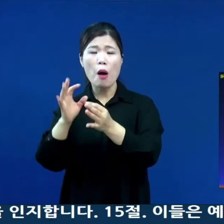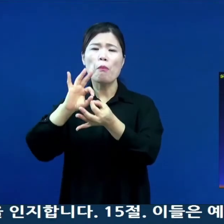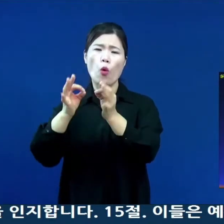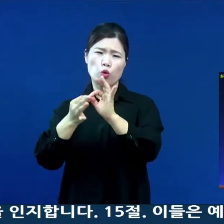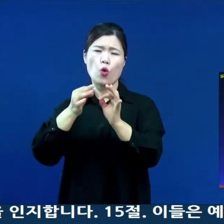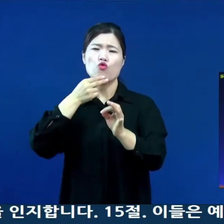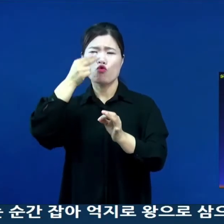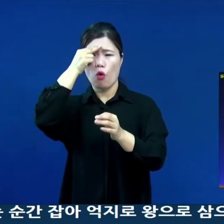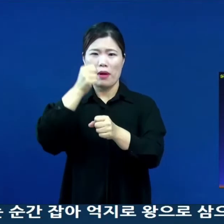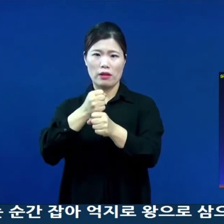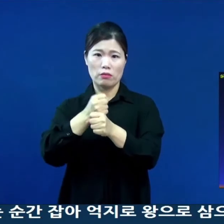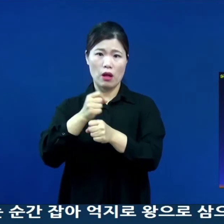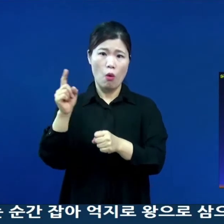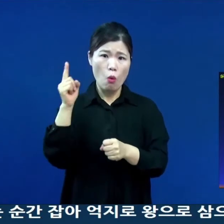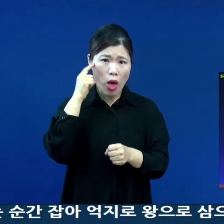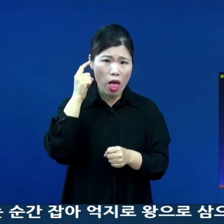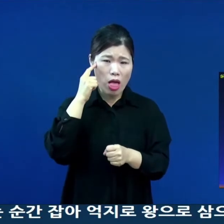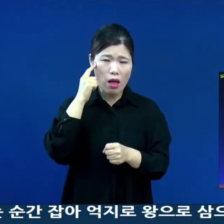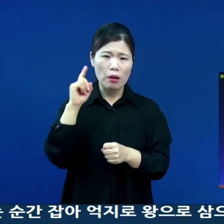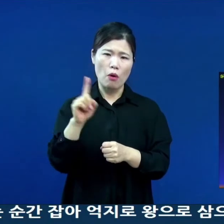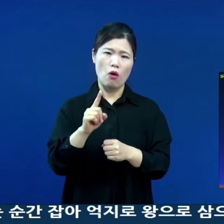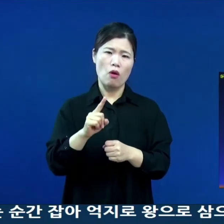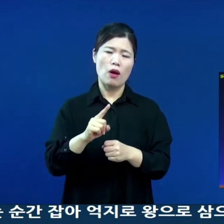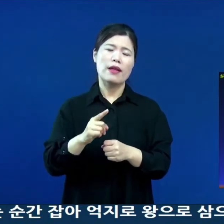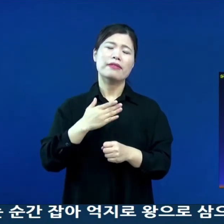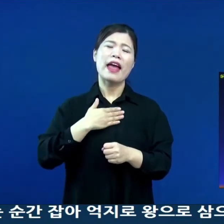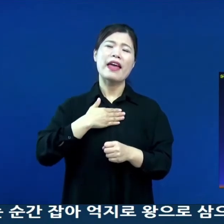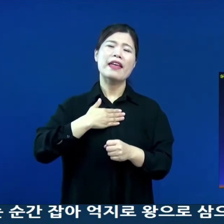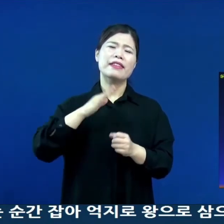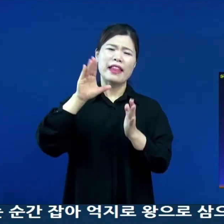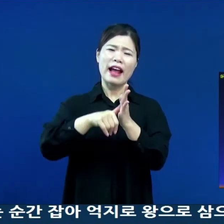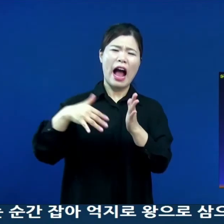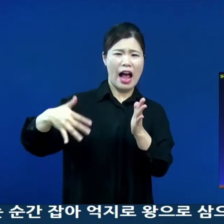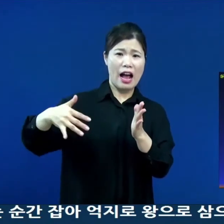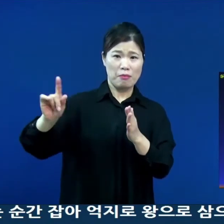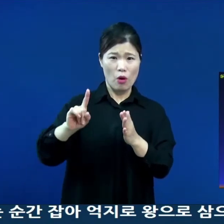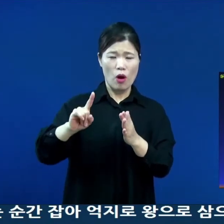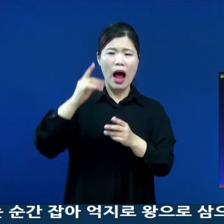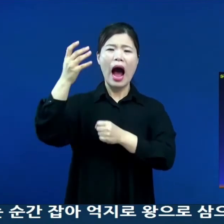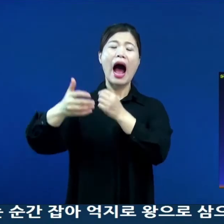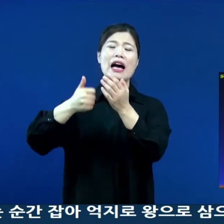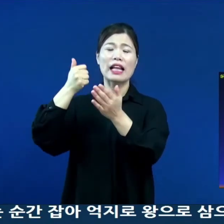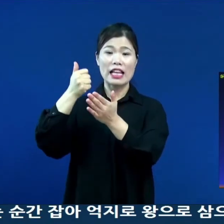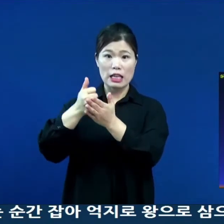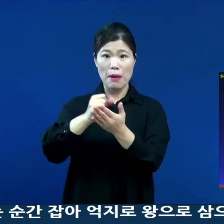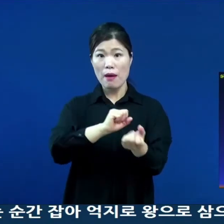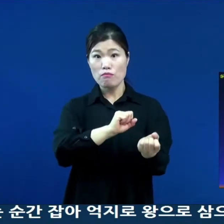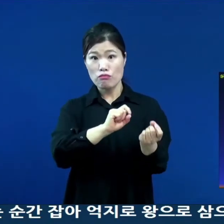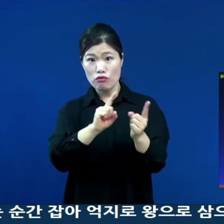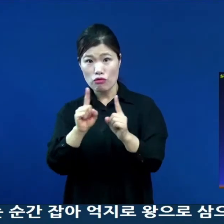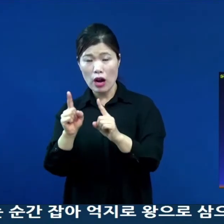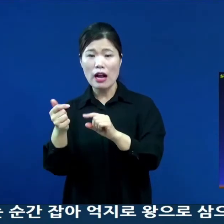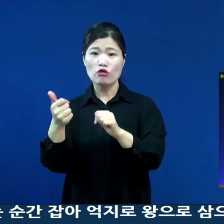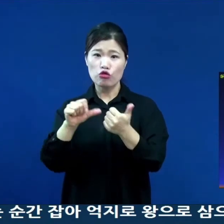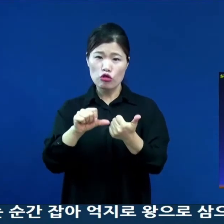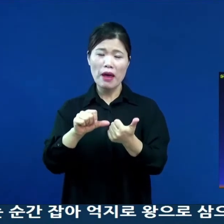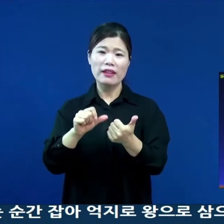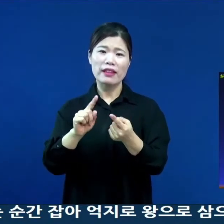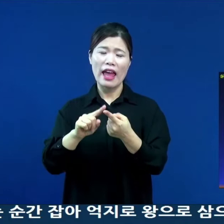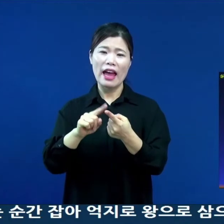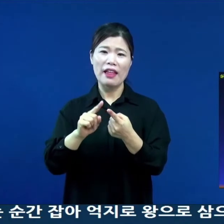말씀입니까? 아직 하나님의 그 영광, 죽음과 부활의 영광을 시행할 때가 이르지 않았다. 그